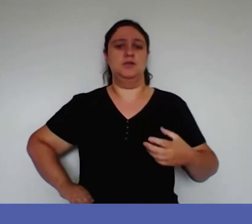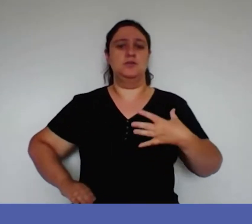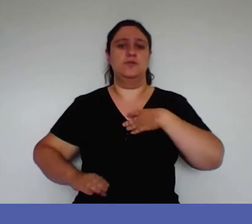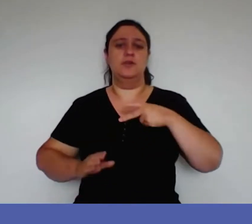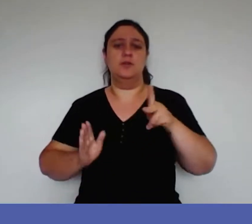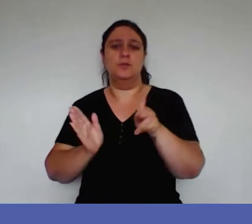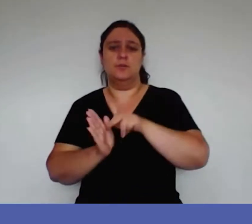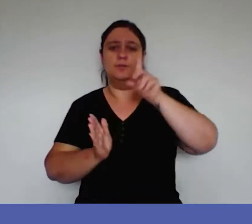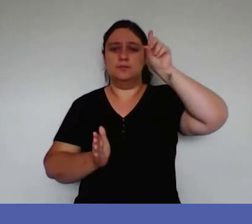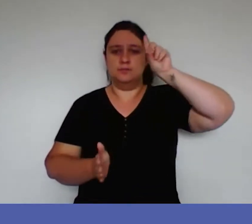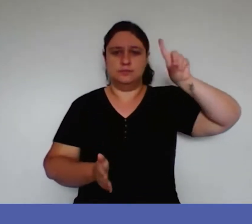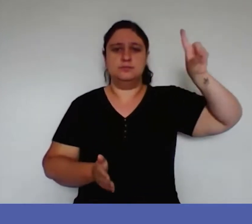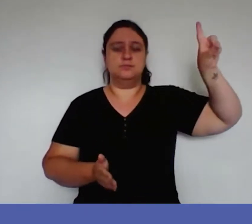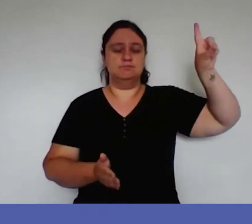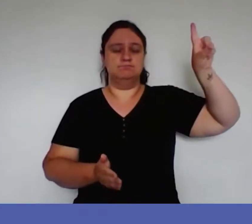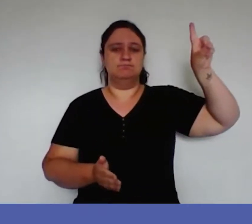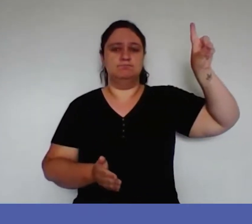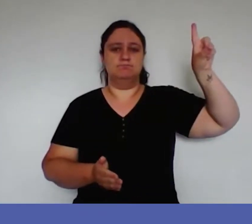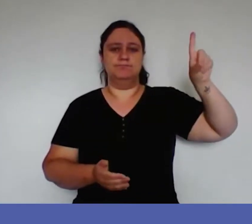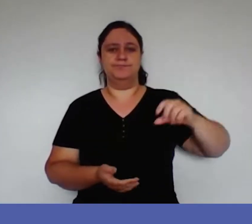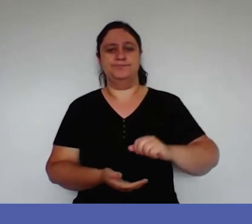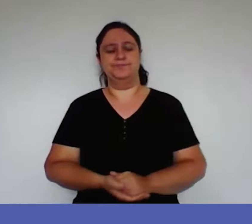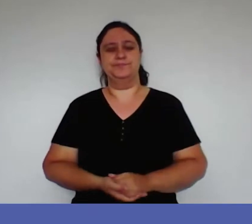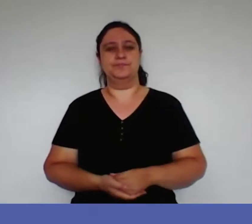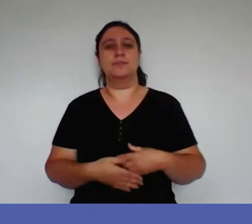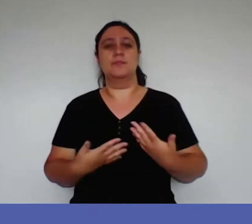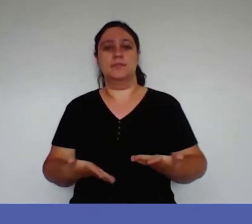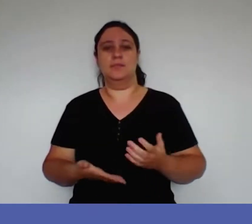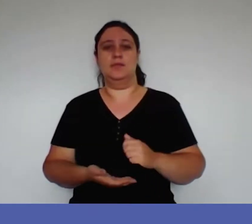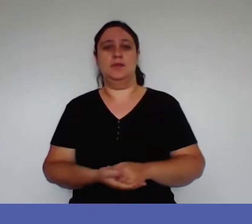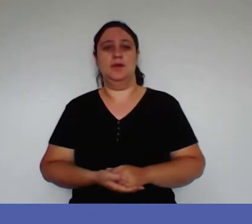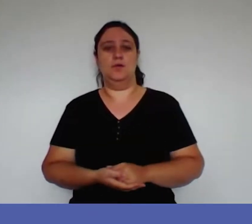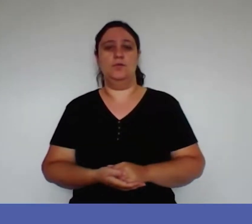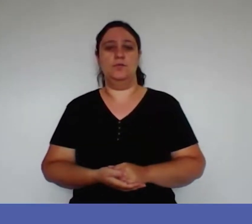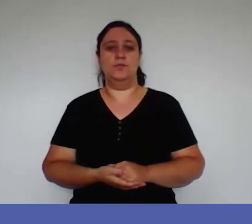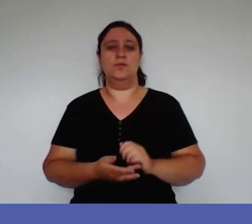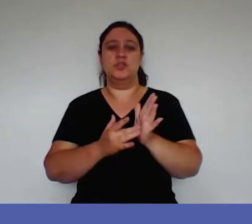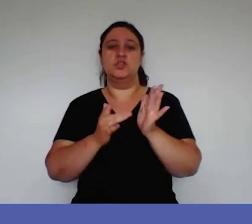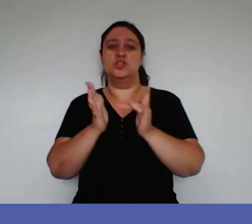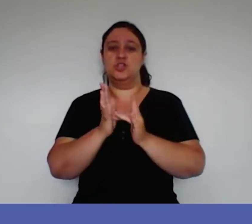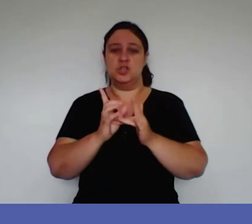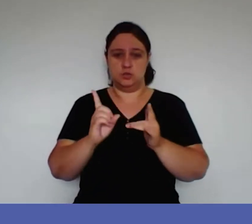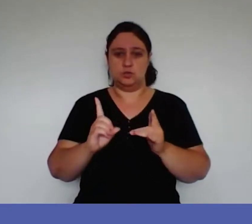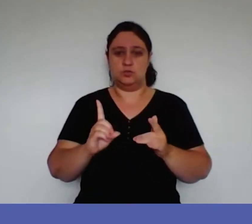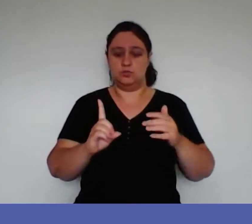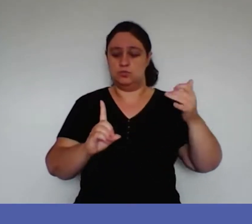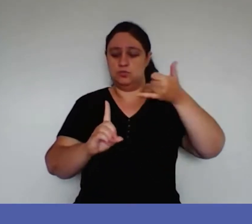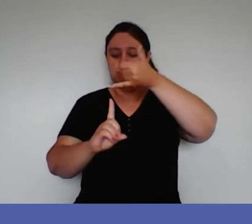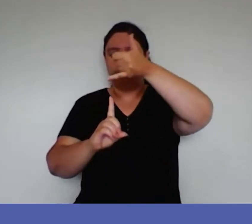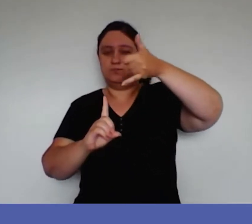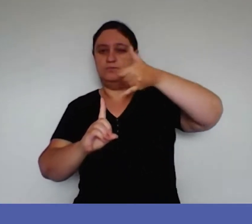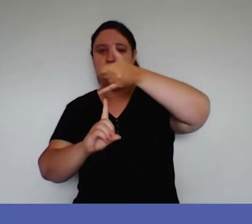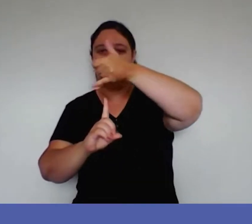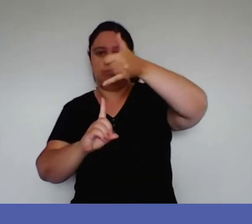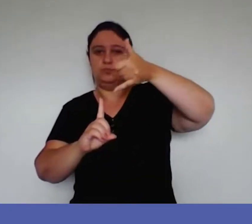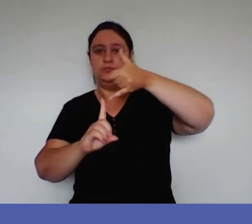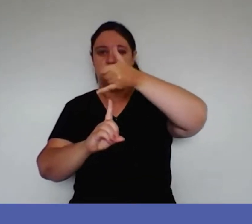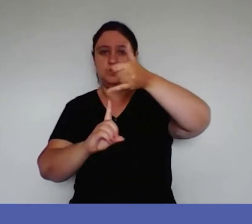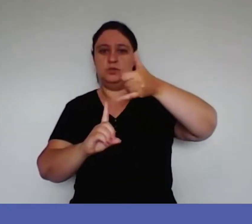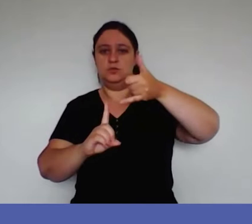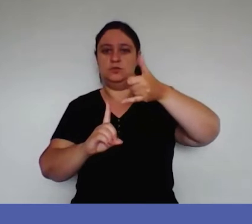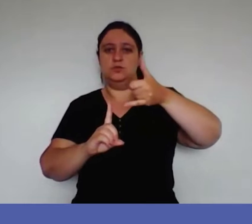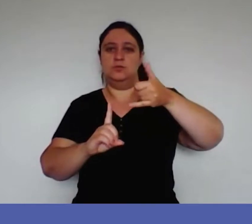vivo. Ele era o ungido de Deus, irmãos, para gerar a igreja e para edificar